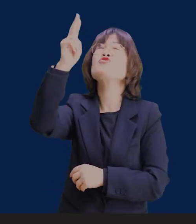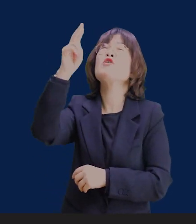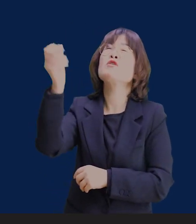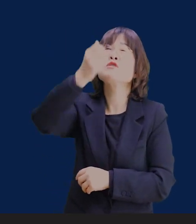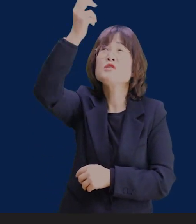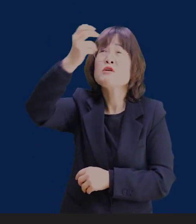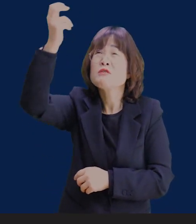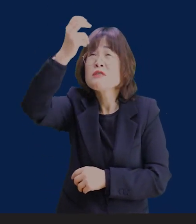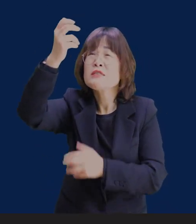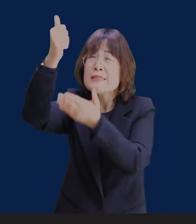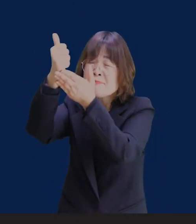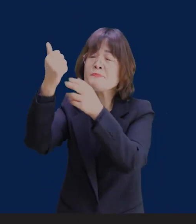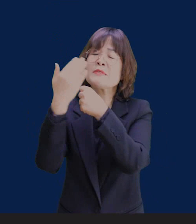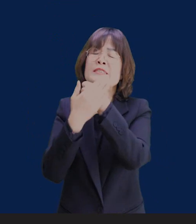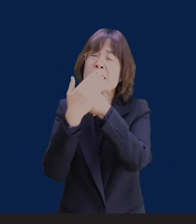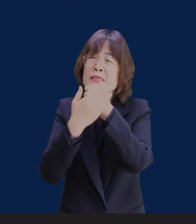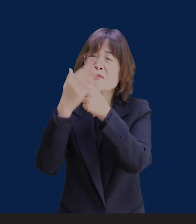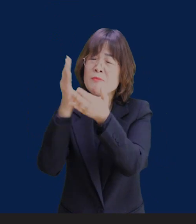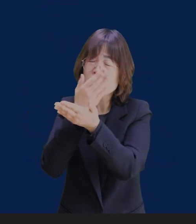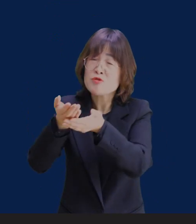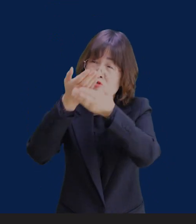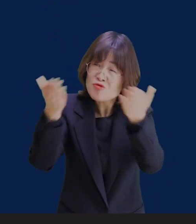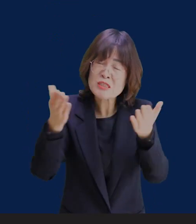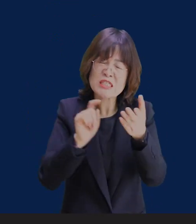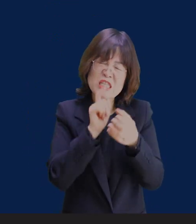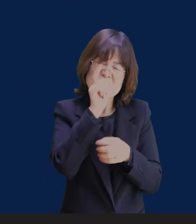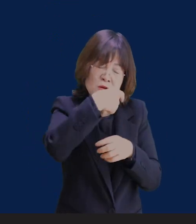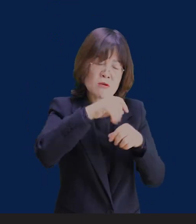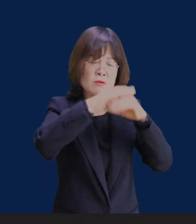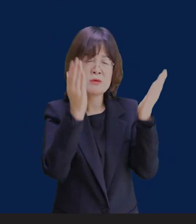주여, 성령께서 이 시간 그 모든 것 다 내어